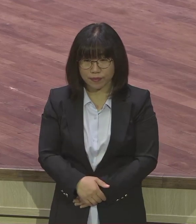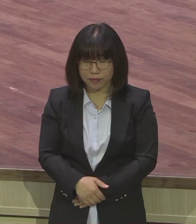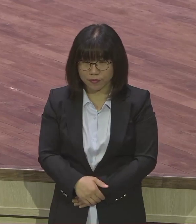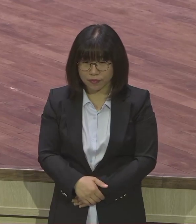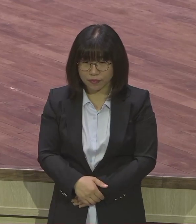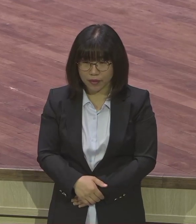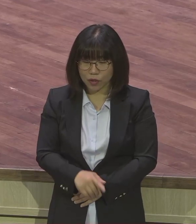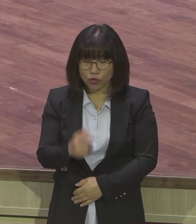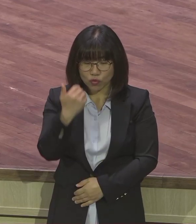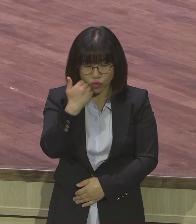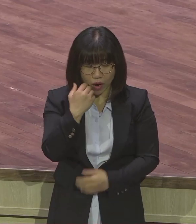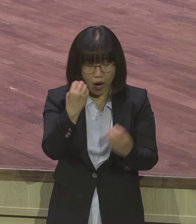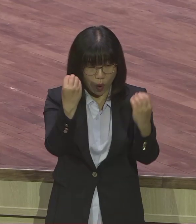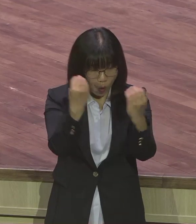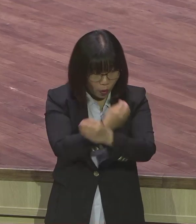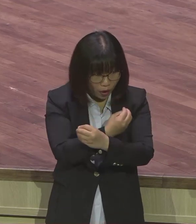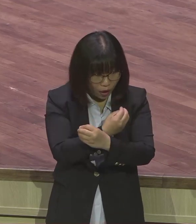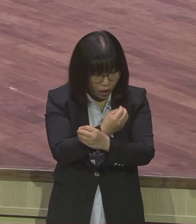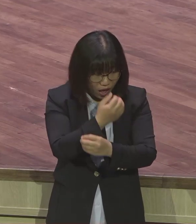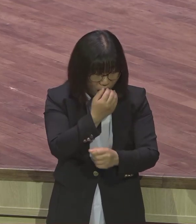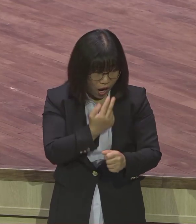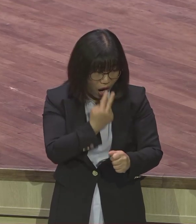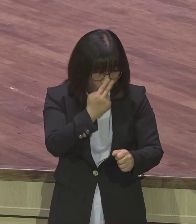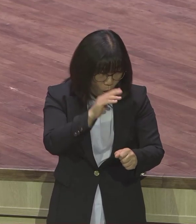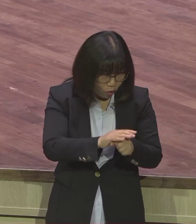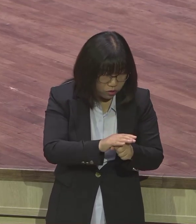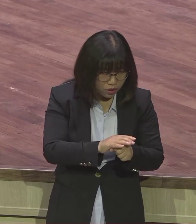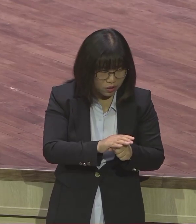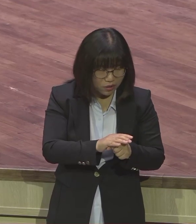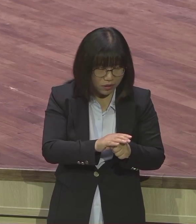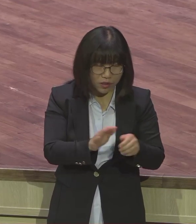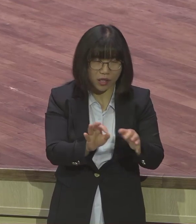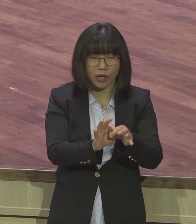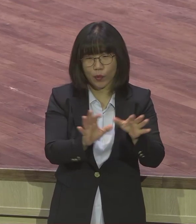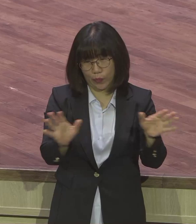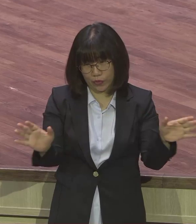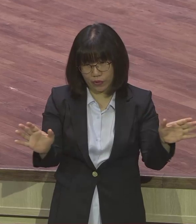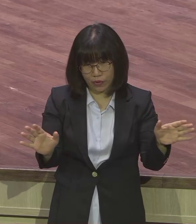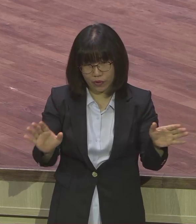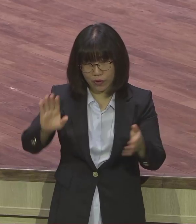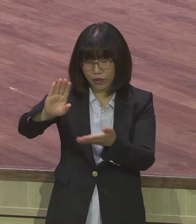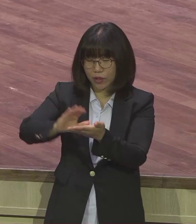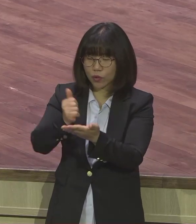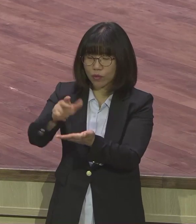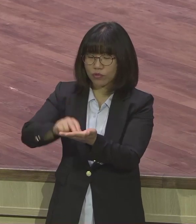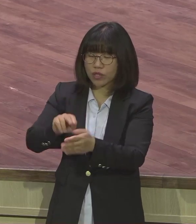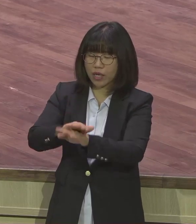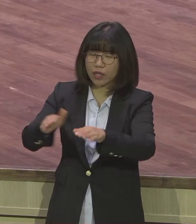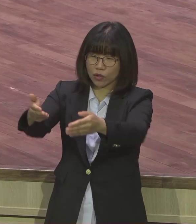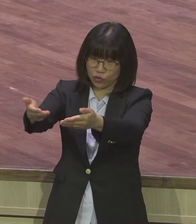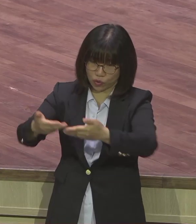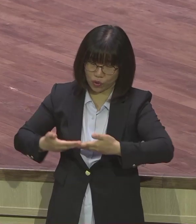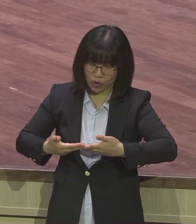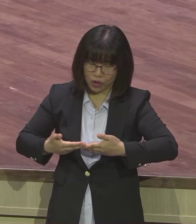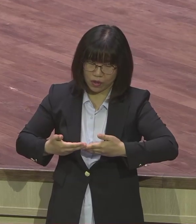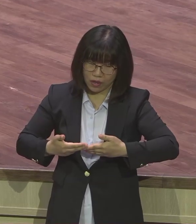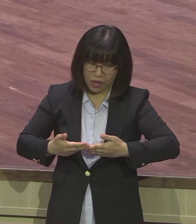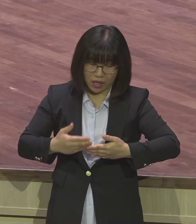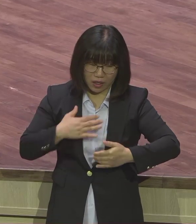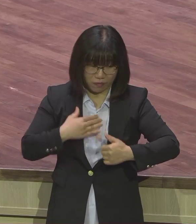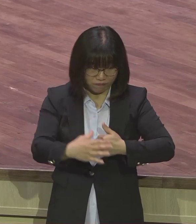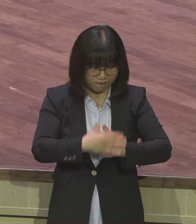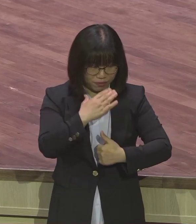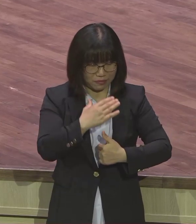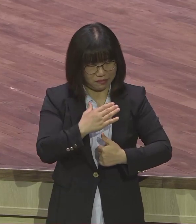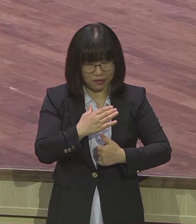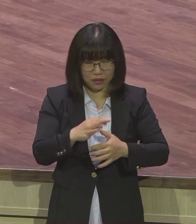어떤 오해도 어떤 억울함도 다 누려요. 상관없어. 그리스도가 다 문제 해결했기 때문에 결국은 다 합력해서는 이룰